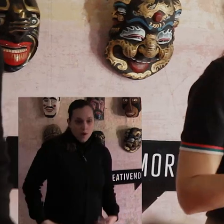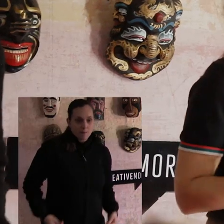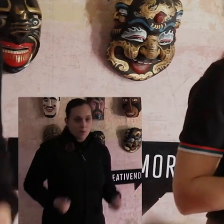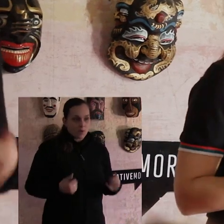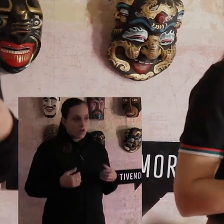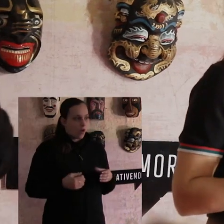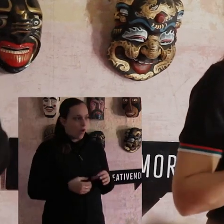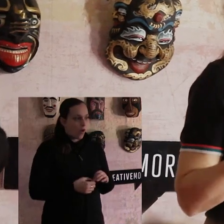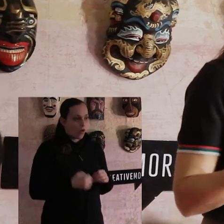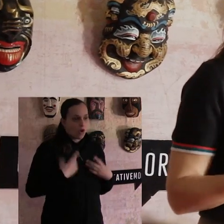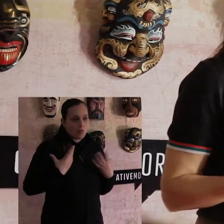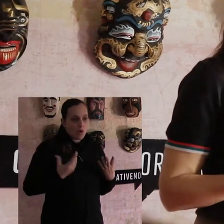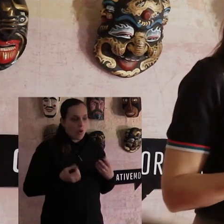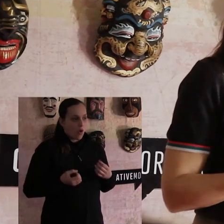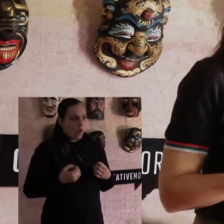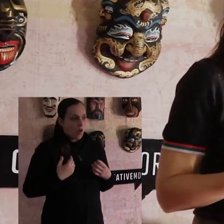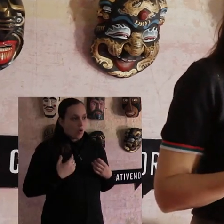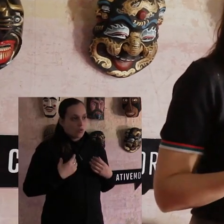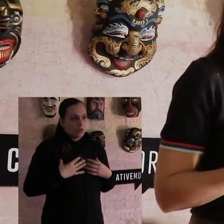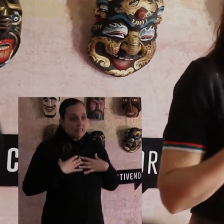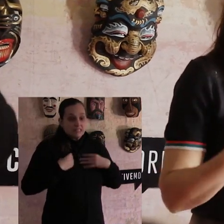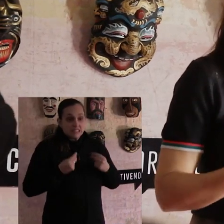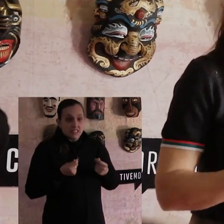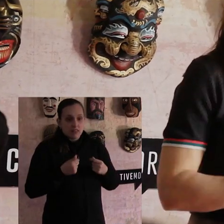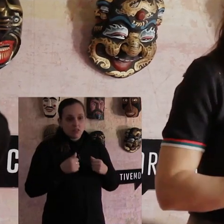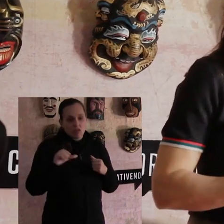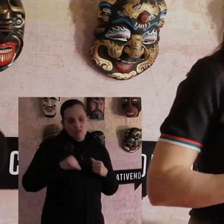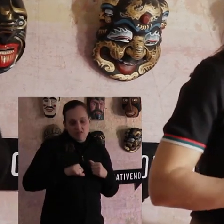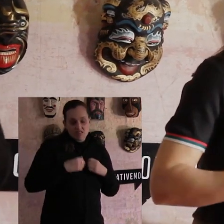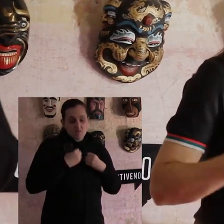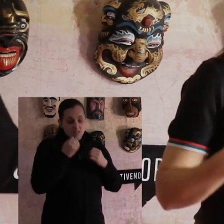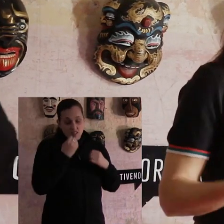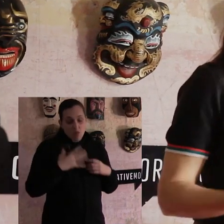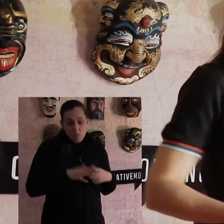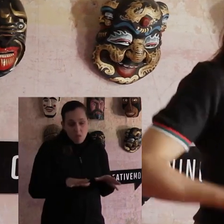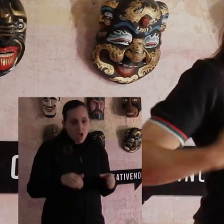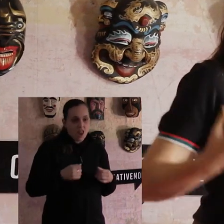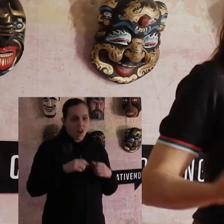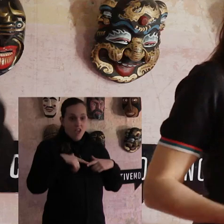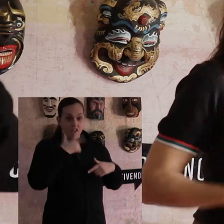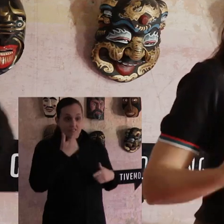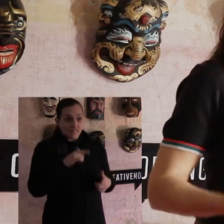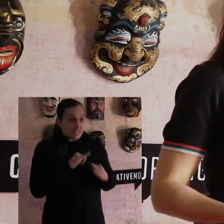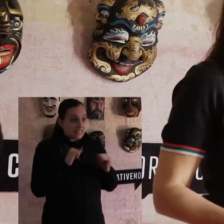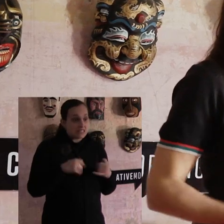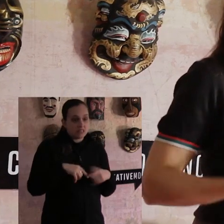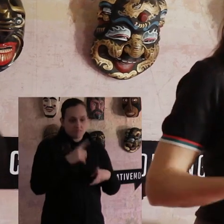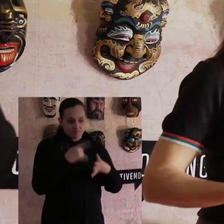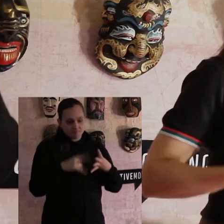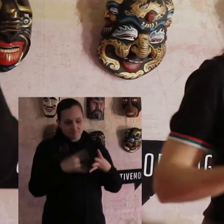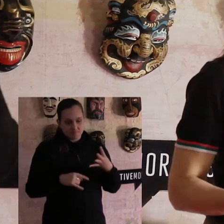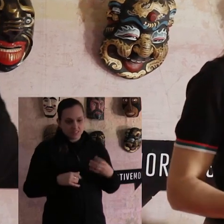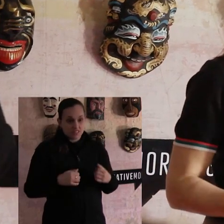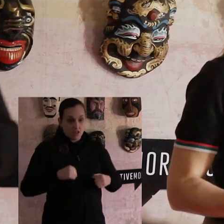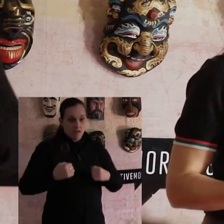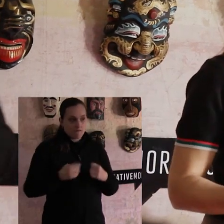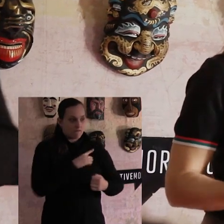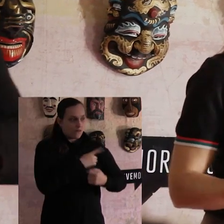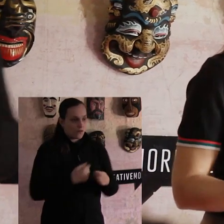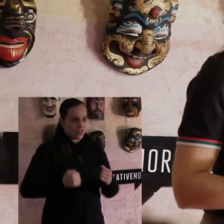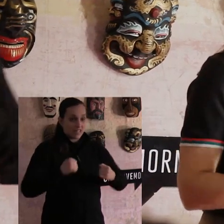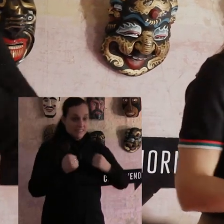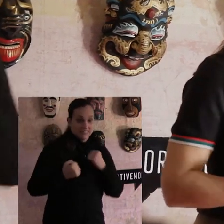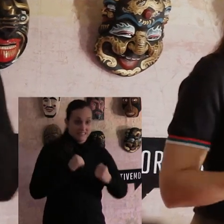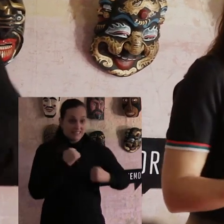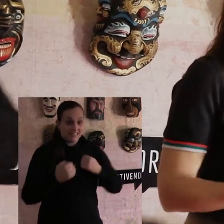las sustancias que iba generando, todos los estados que iba teniendo. Soy una persona muy alegre, muy activa, tengo mucha energía, y